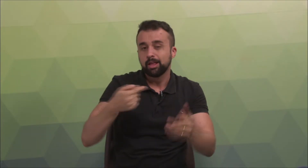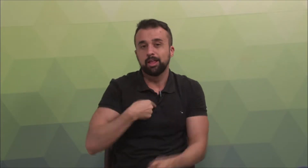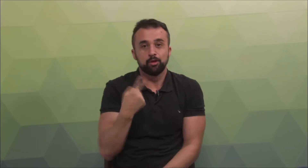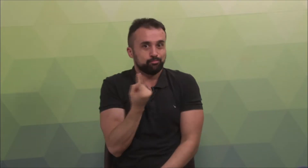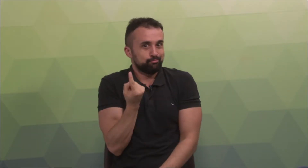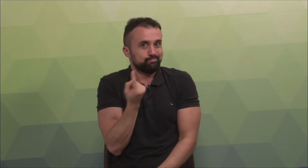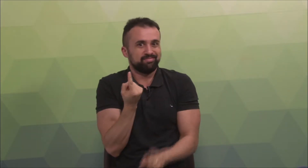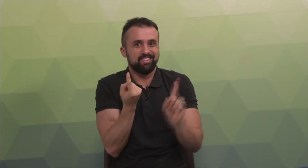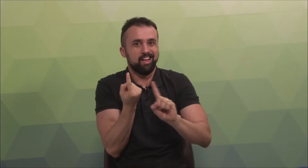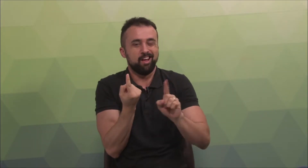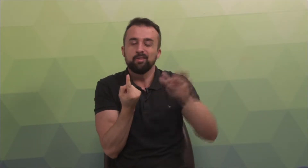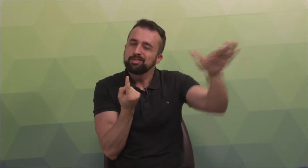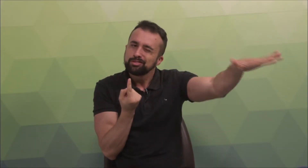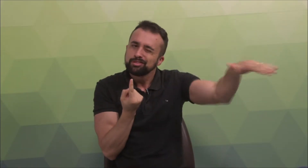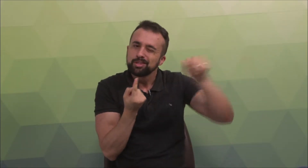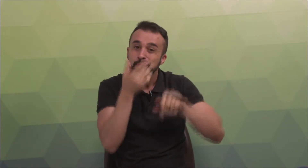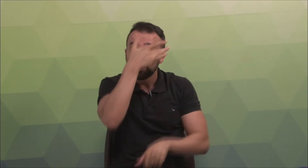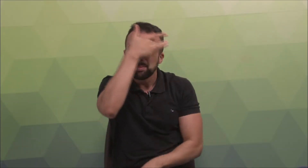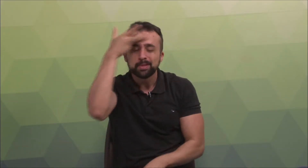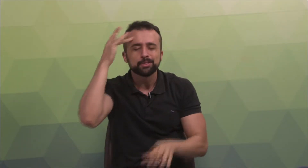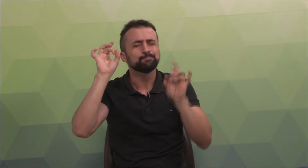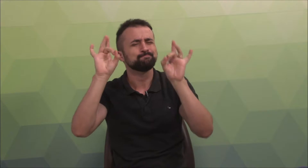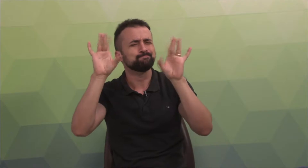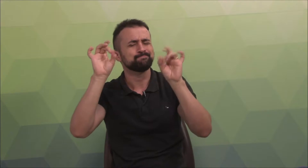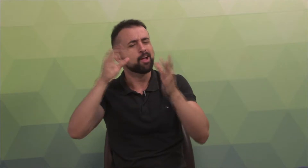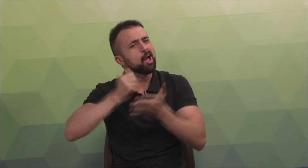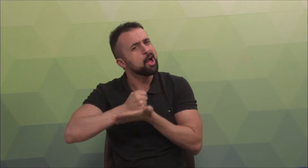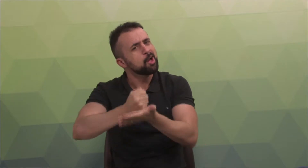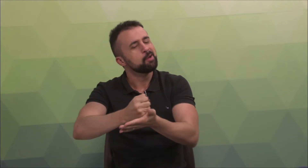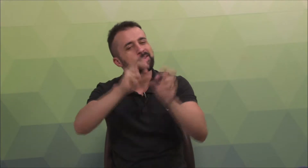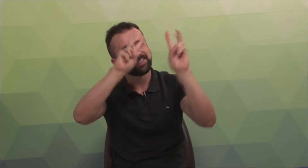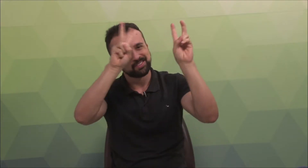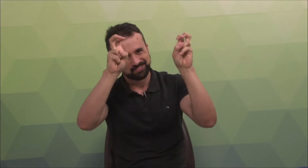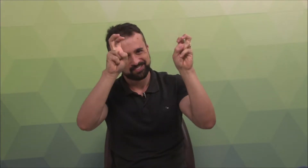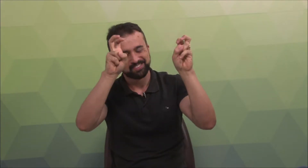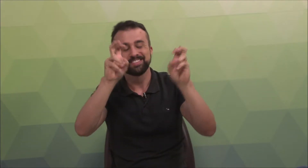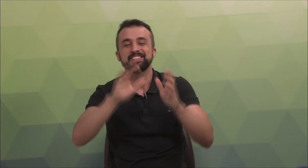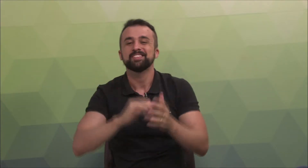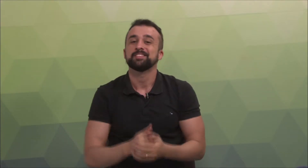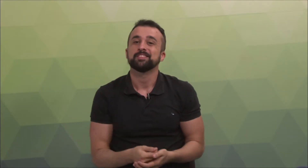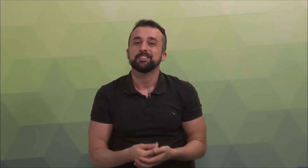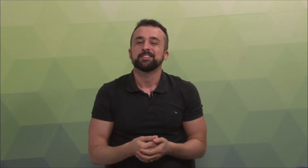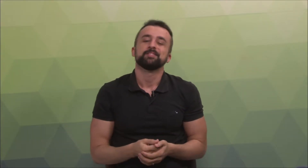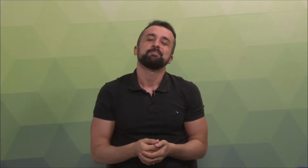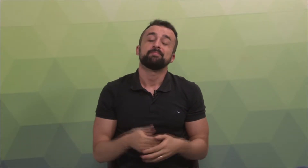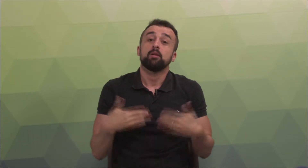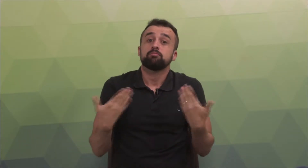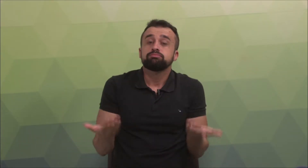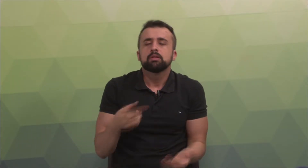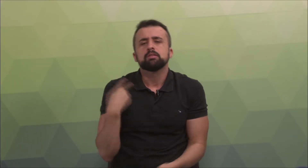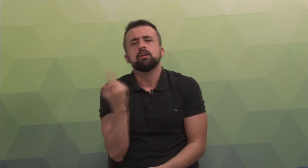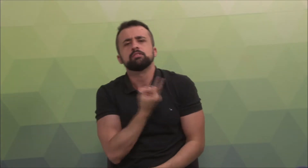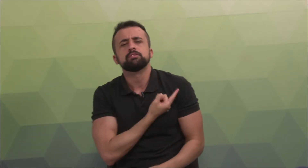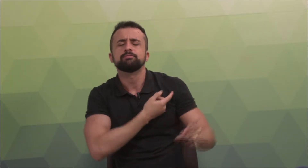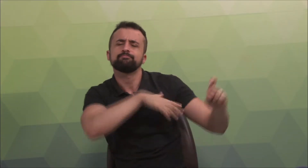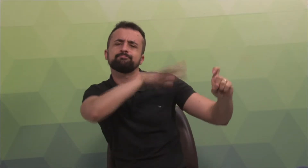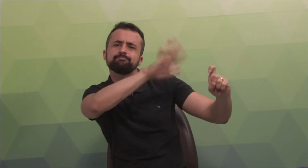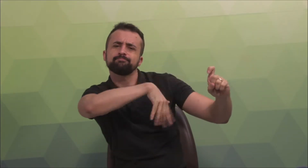Mas, nessa videoaula, não estarei sozinho. Convidei uma pessoa especial para contribuir com esse tema. Bom, já